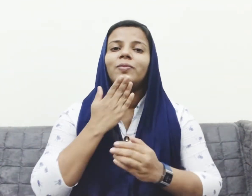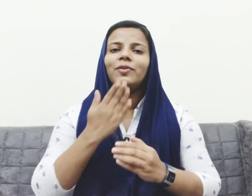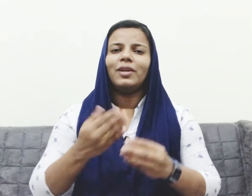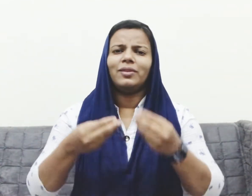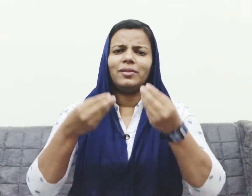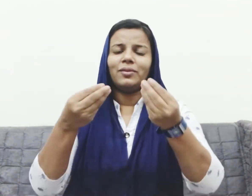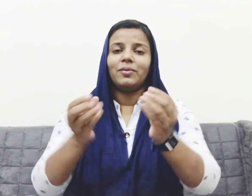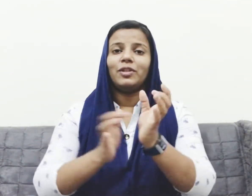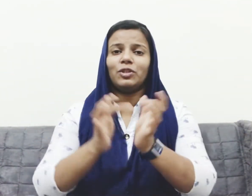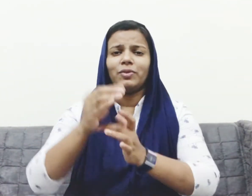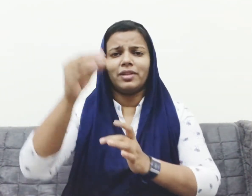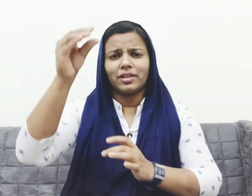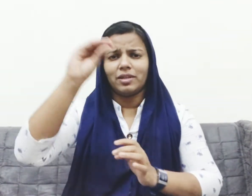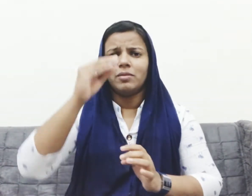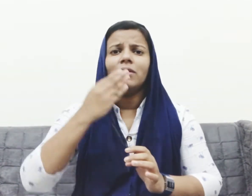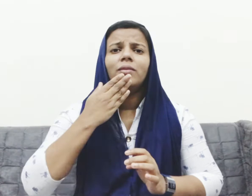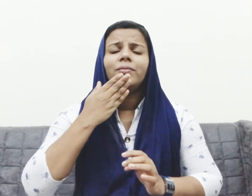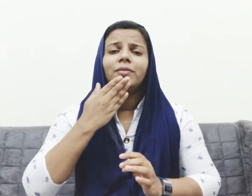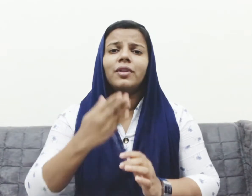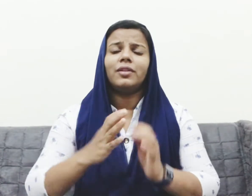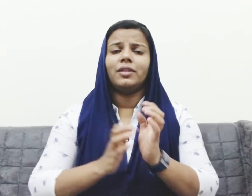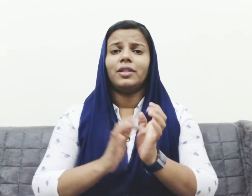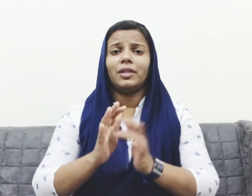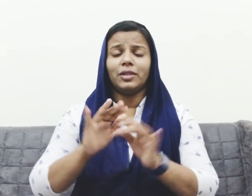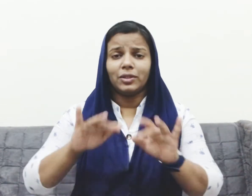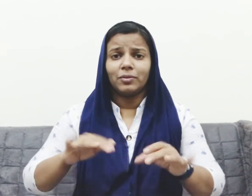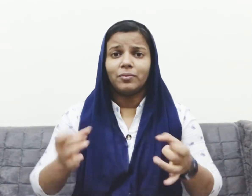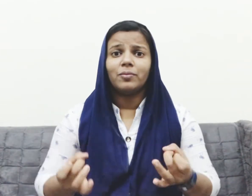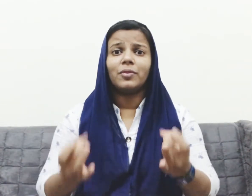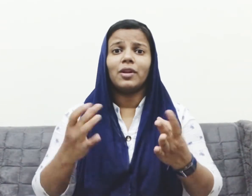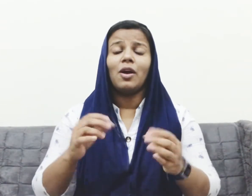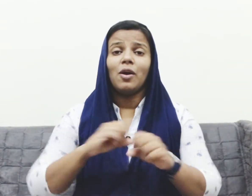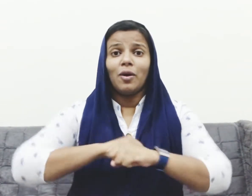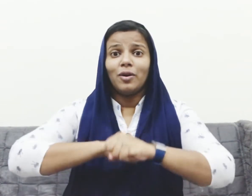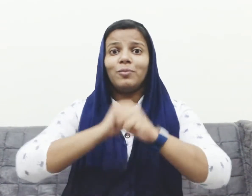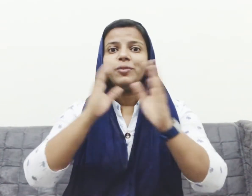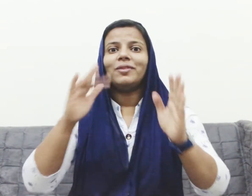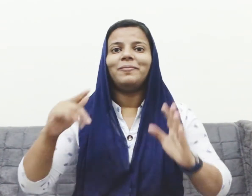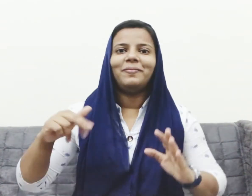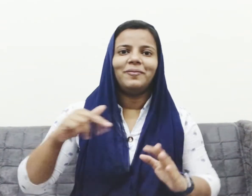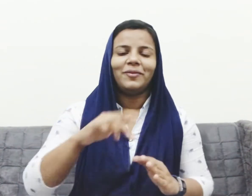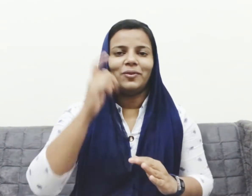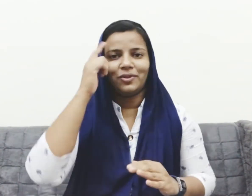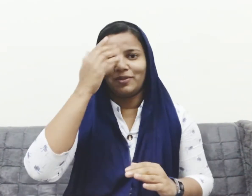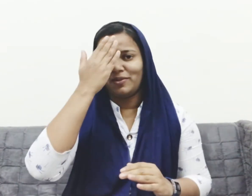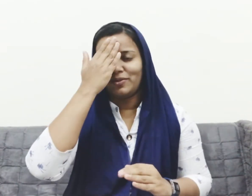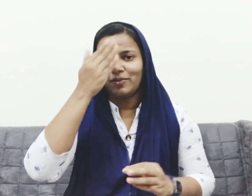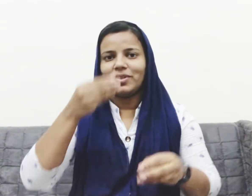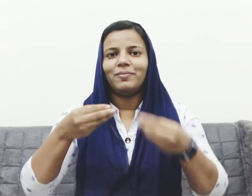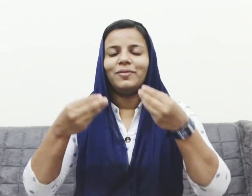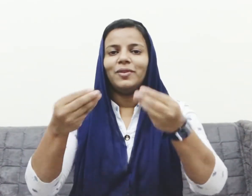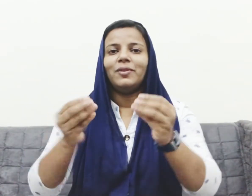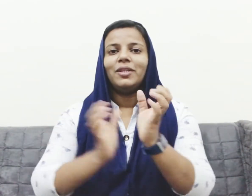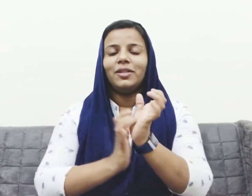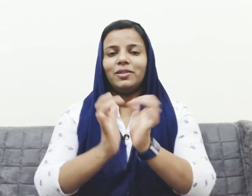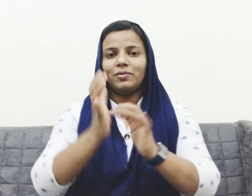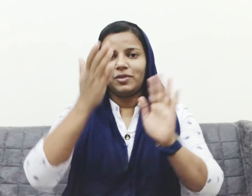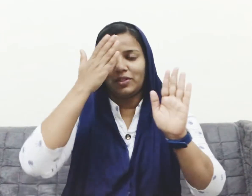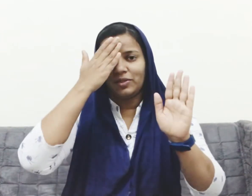പറയുക. കർത്താവ്, അങ്ങയുടെ കൃപകൾക്ക് നന്ദി പറയുക. ഈ പകൽക്കാലം അങ്ങ് ഞങ്ങളെ അത്ഭുതകരമായി നടത്തുന്നതോർത്ത് ഞങ്ങൾ സ്തോത്രം പറയുന്നു. ഹല്ലേലൂയ. സ്തോത്രം കർത്താവേ,